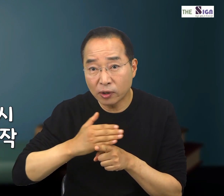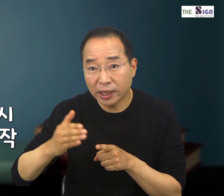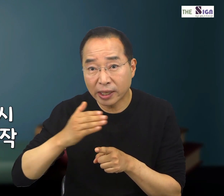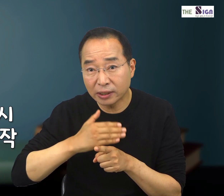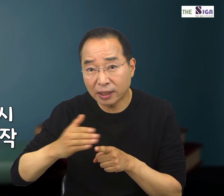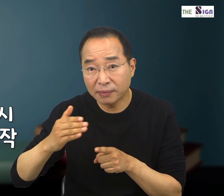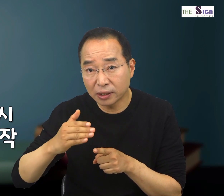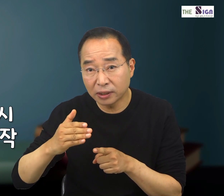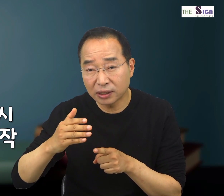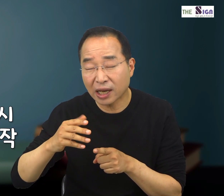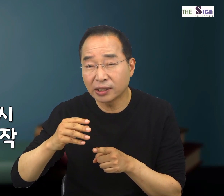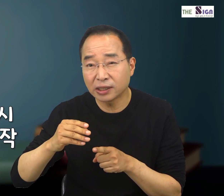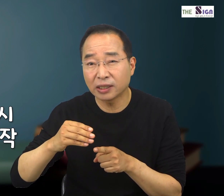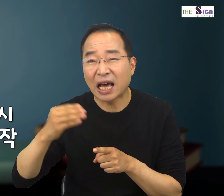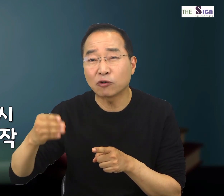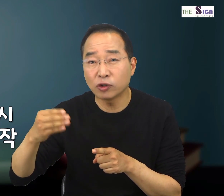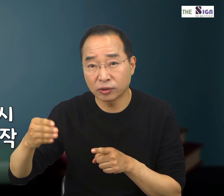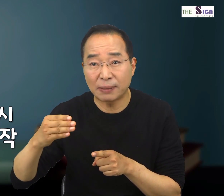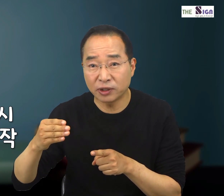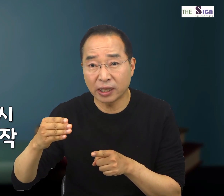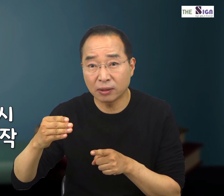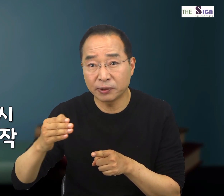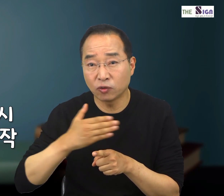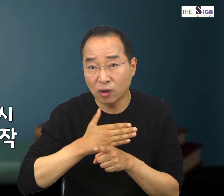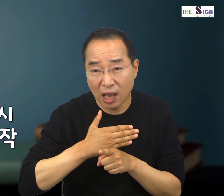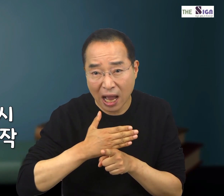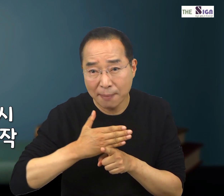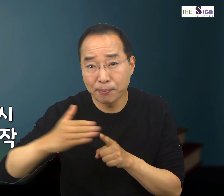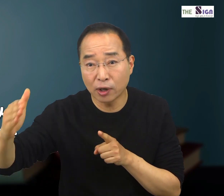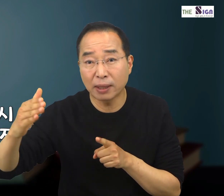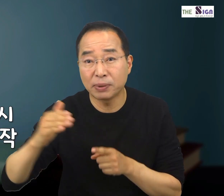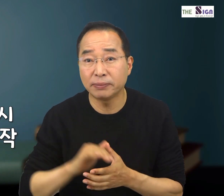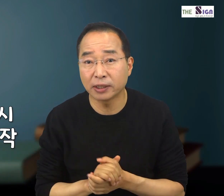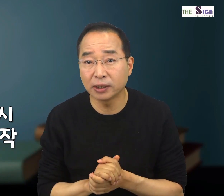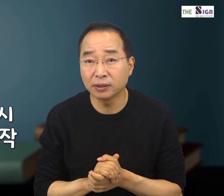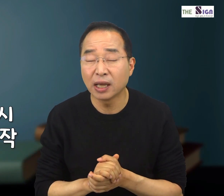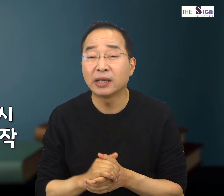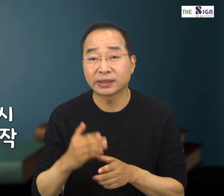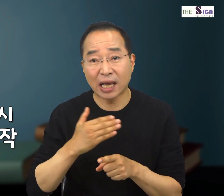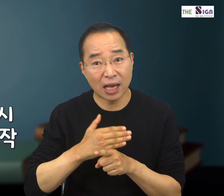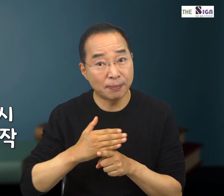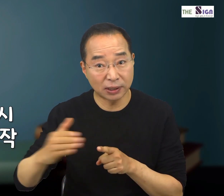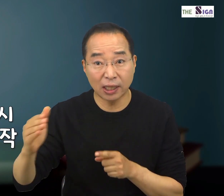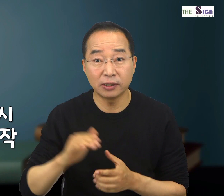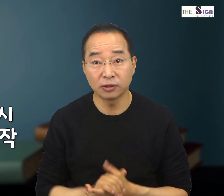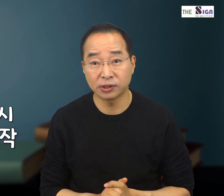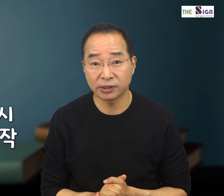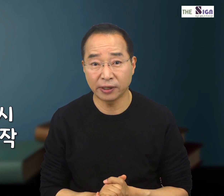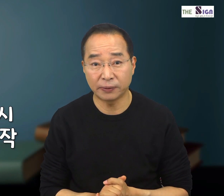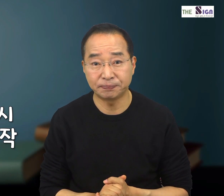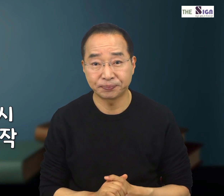하게 되면은 약간 이제 나누어서 갚는 개념이고, 한 번에 빌면은 싹 갚았다는 이런 뜻이 돼요.